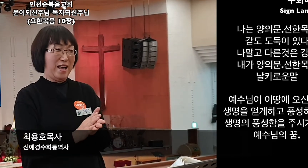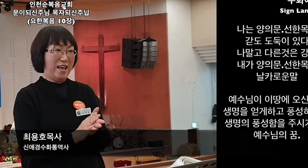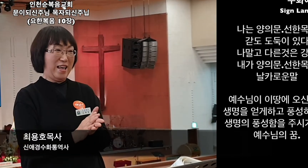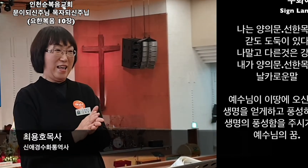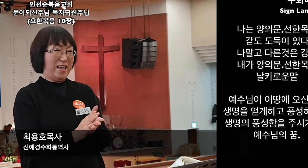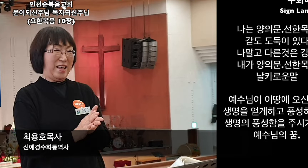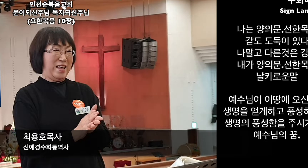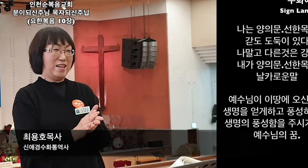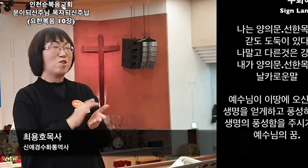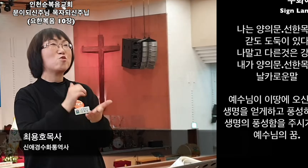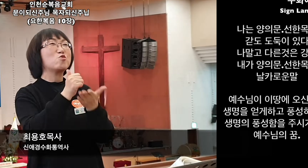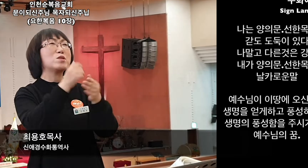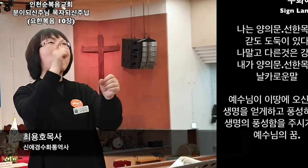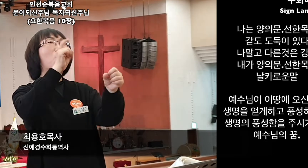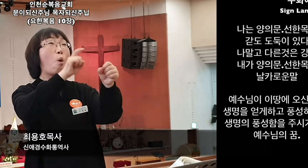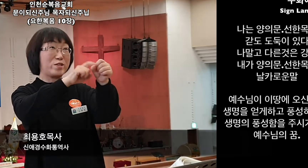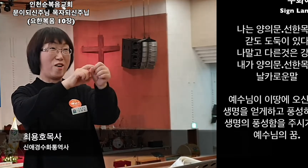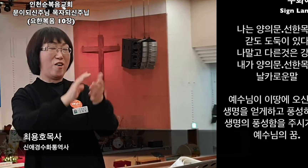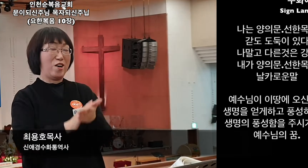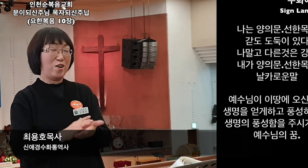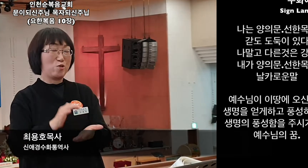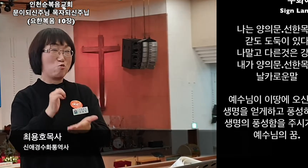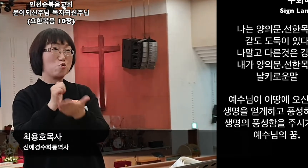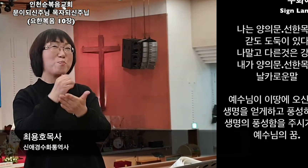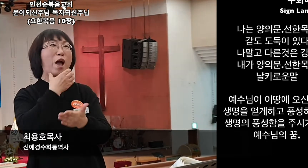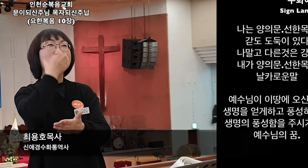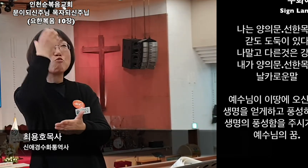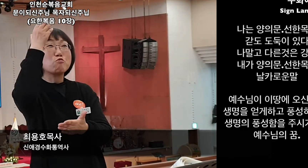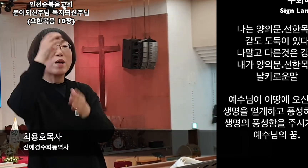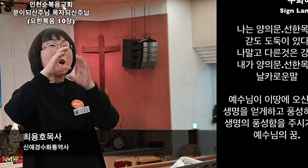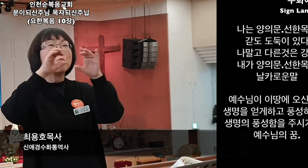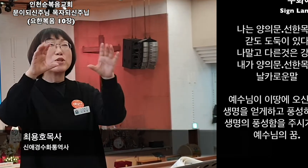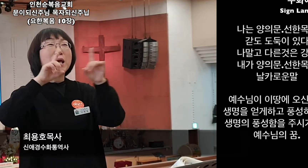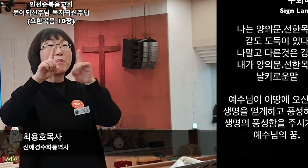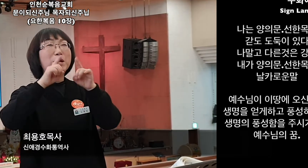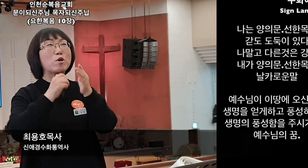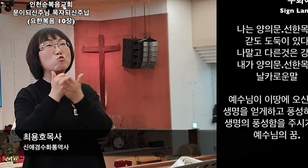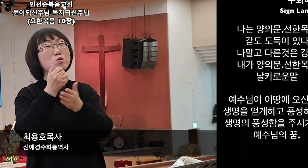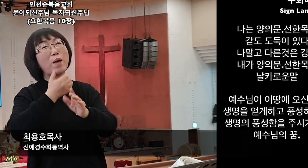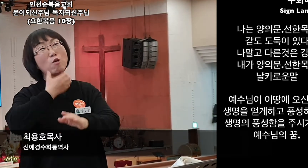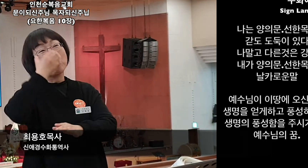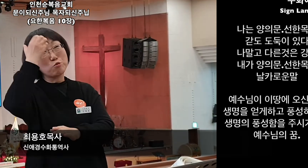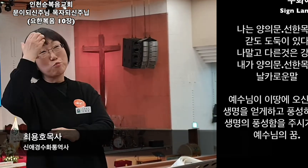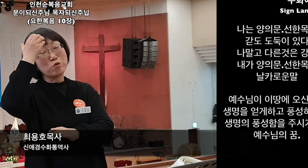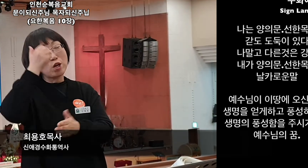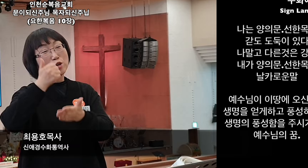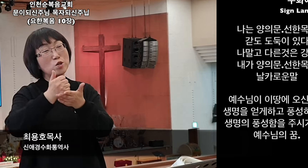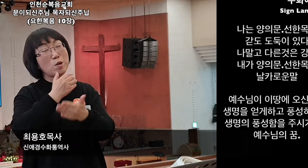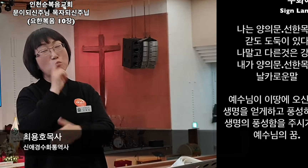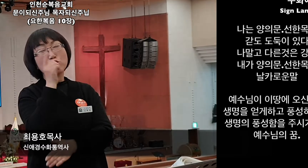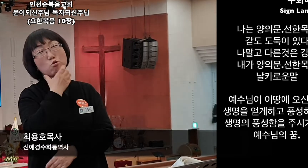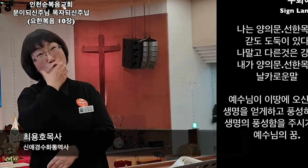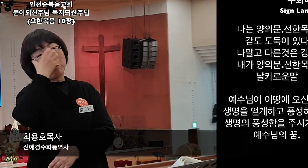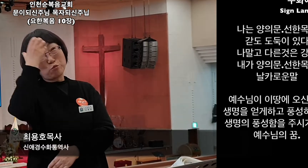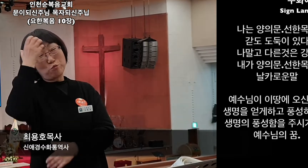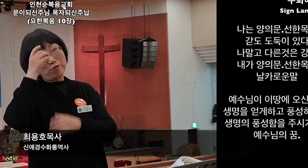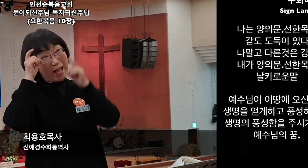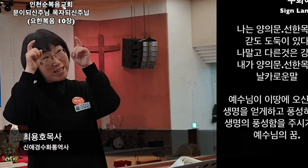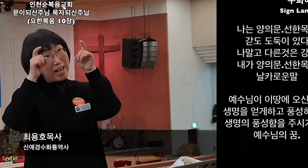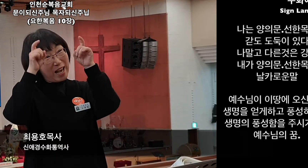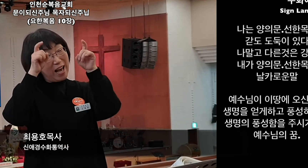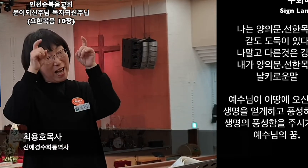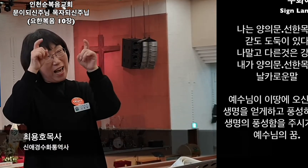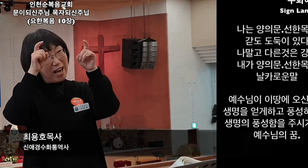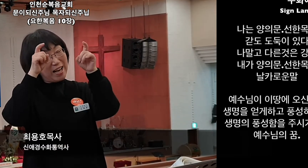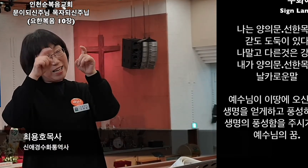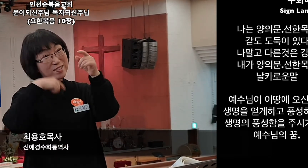이걸 뭐라고 얘기해요? 주님의 목적이고요. 그리고 주님의 꿈입니다. 부드럽게 말하면 주님의 꿈이에요. 주님은 무슨 꿈을 꾸셔요?